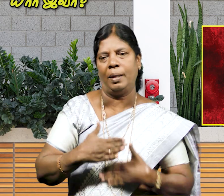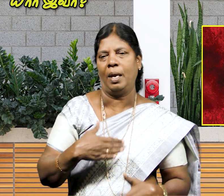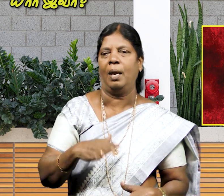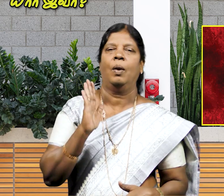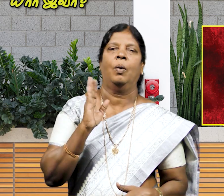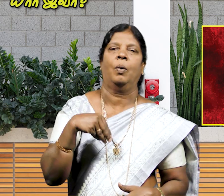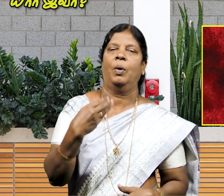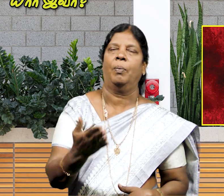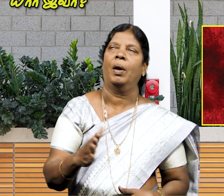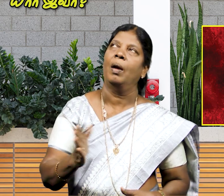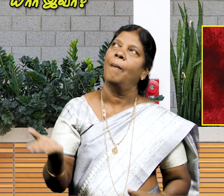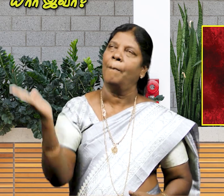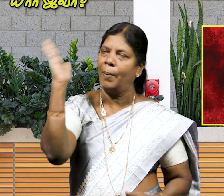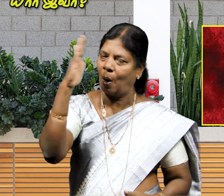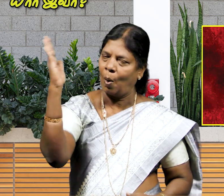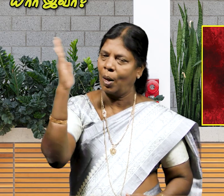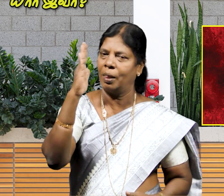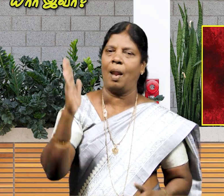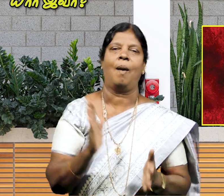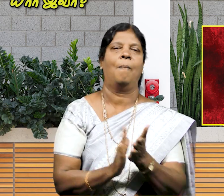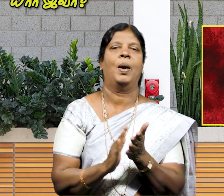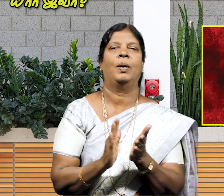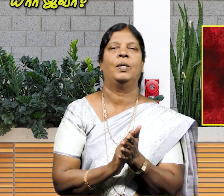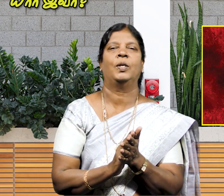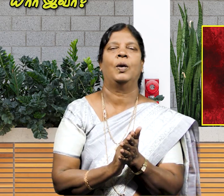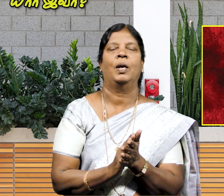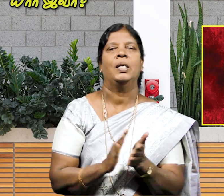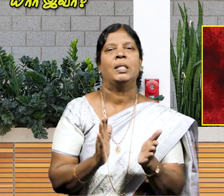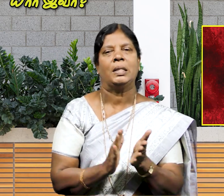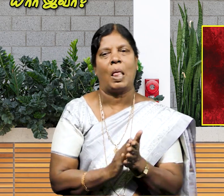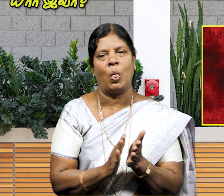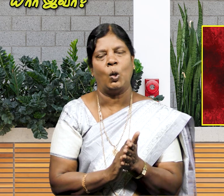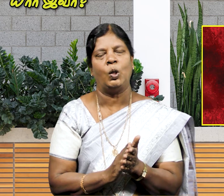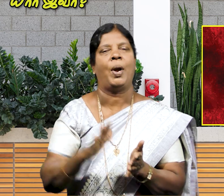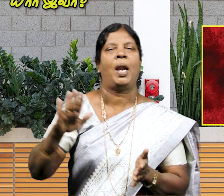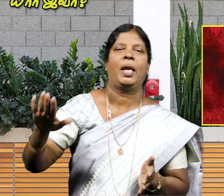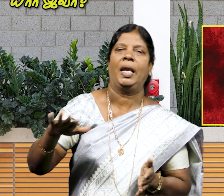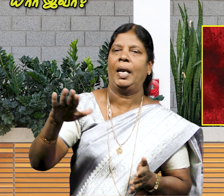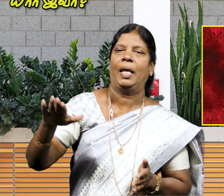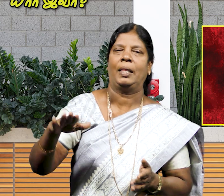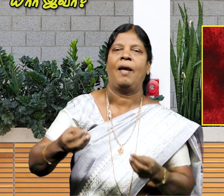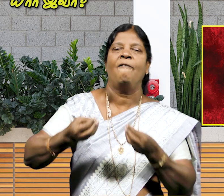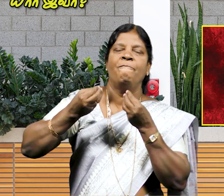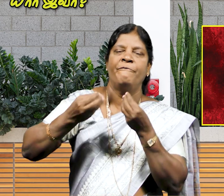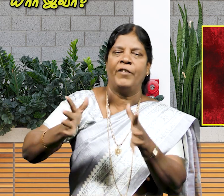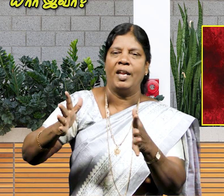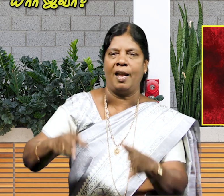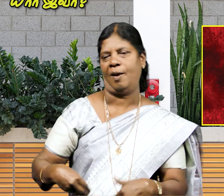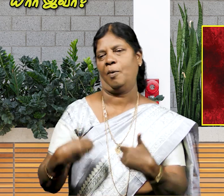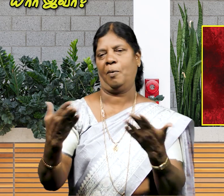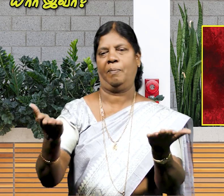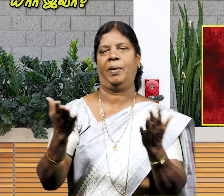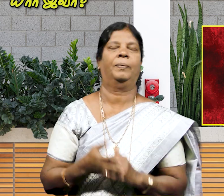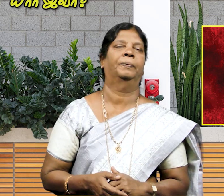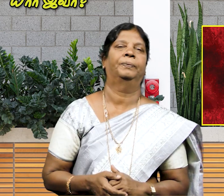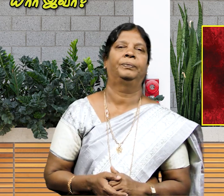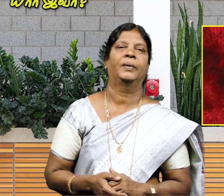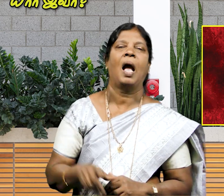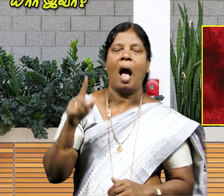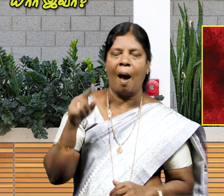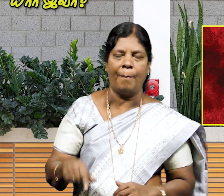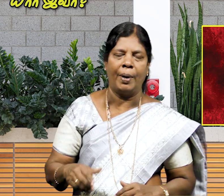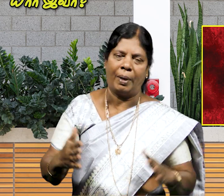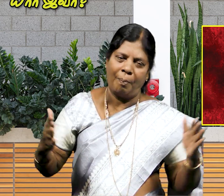தருவார். மறுமையிலும் மகிழ்ச்சியான சந்தோஷமான இடத்தை இலவசமாக நீங்கள் பெற்றுக்கொள்ள முடியும்.